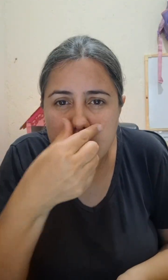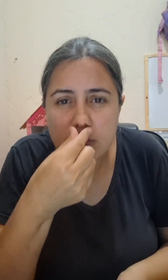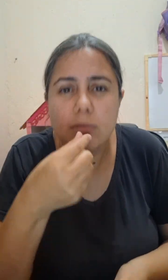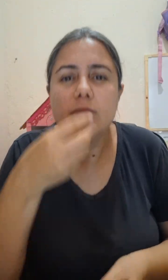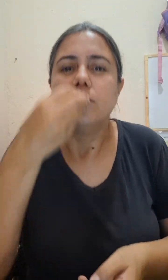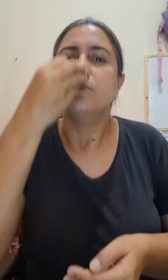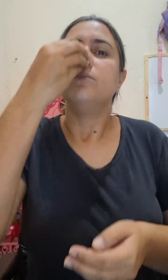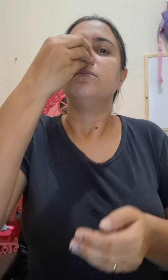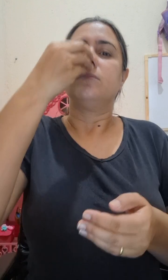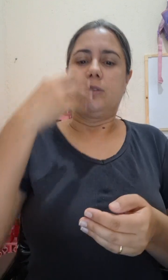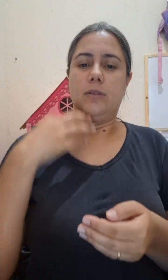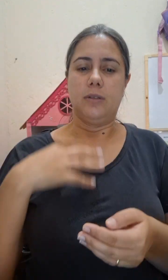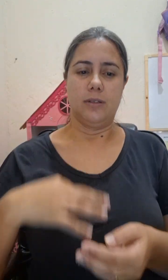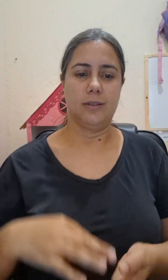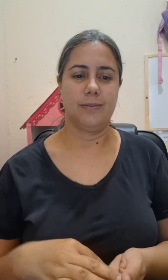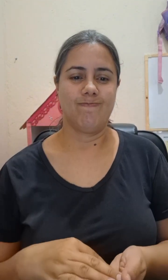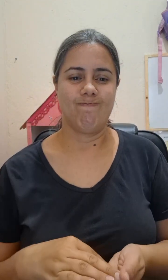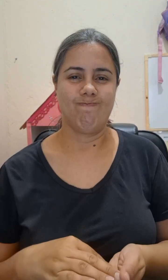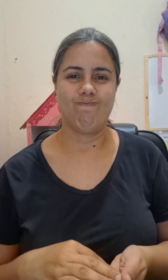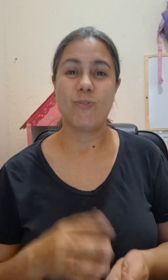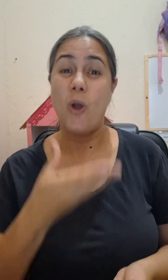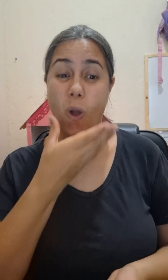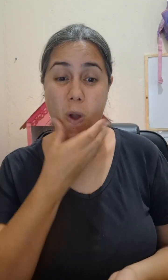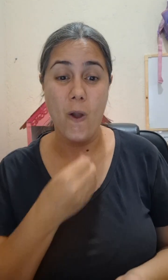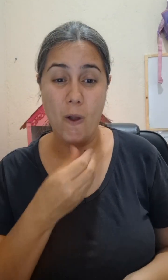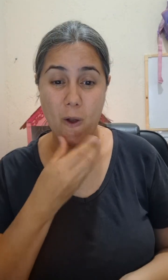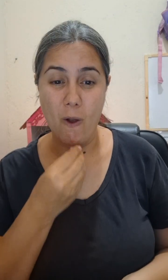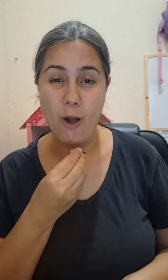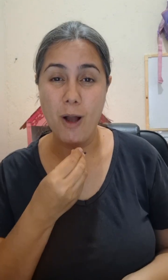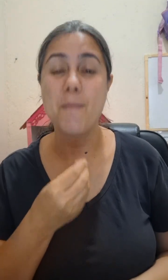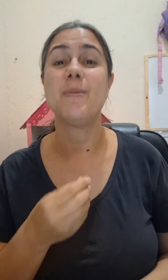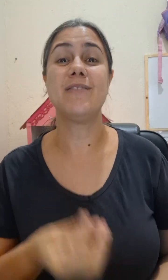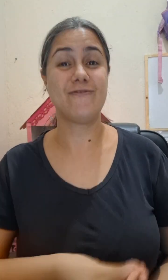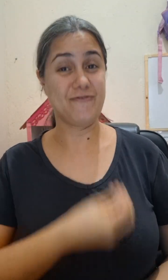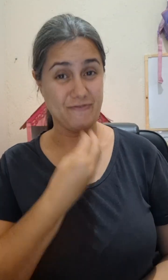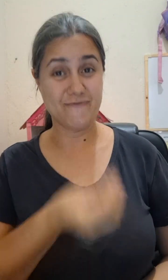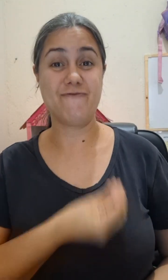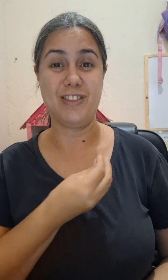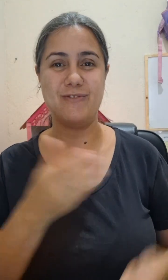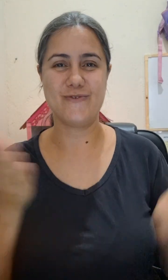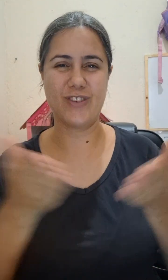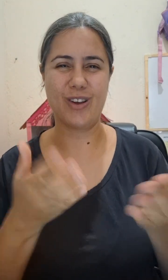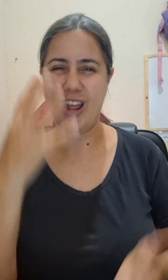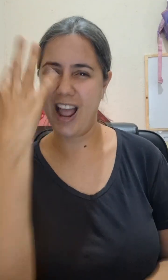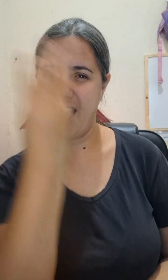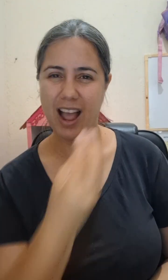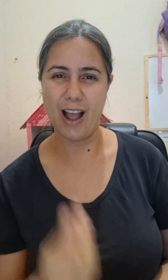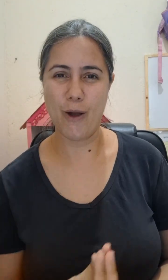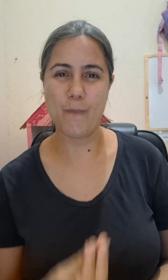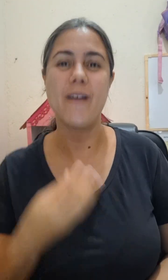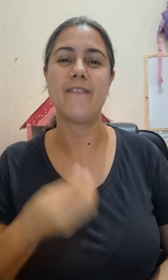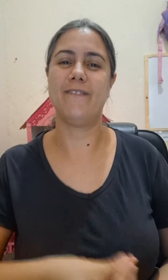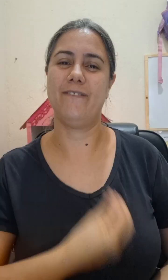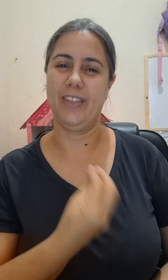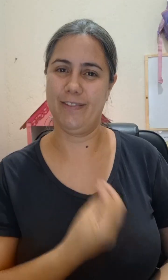Depois soprou nas narinas o fôlego de vida e o homem